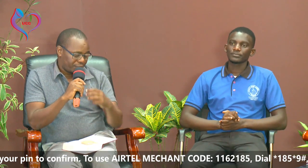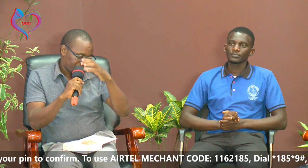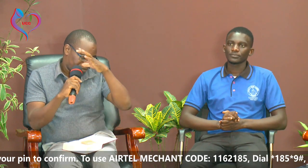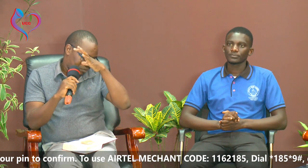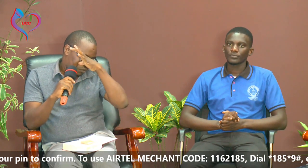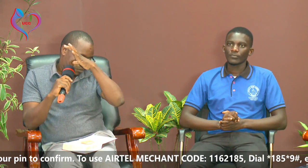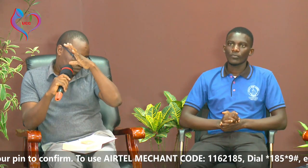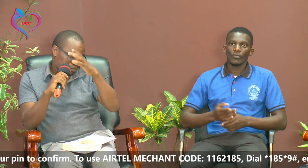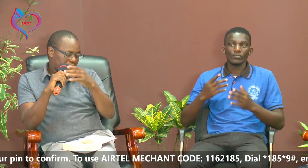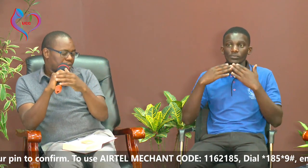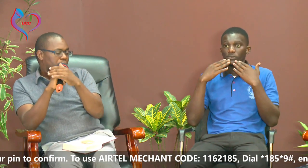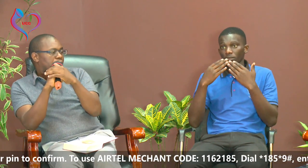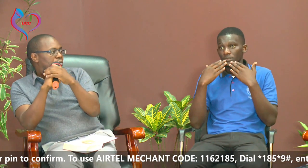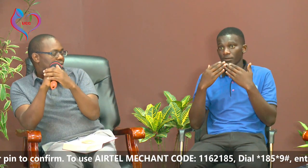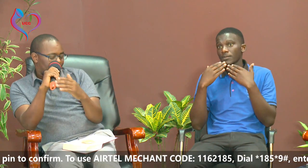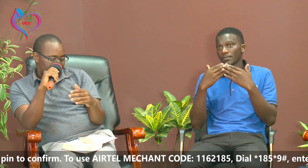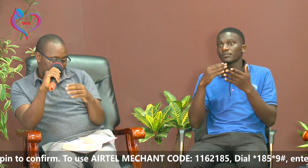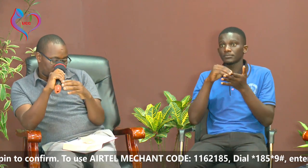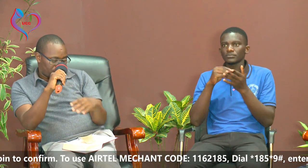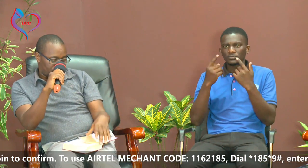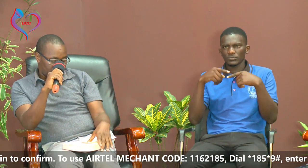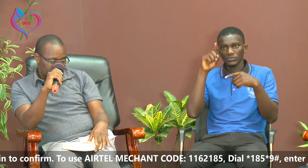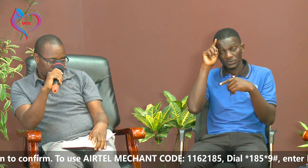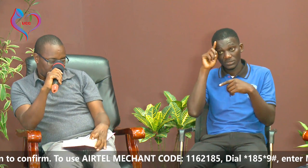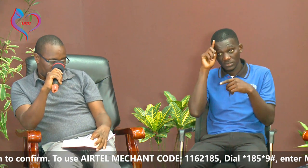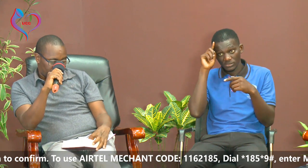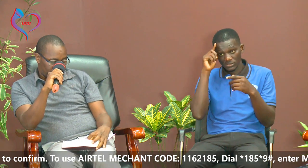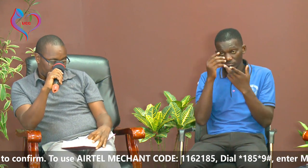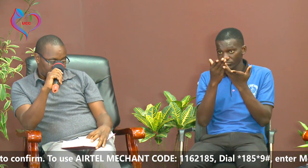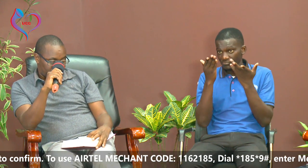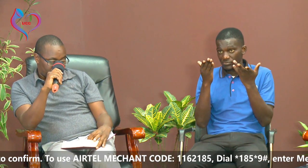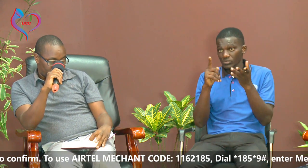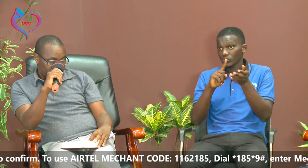Tuyanza nnyo tulowooza nga mwanyinaffe Flavia weyanukuddwa bulungi